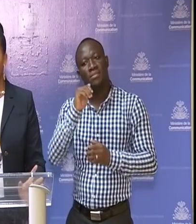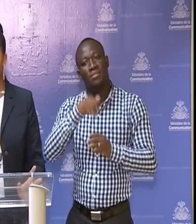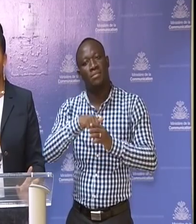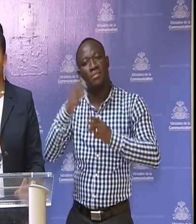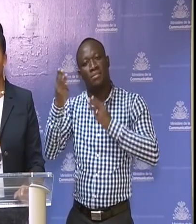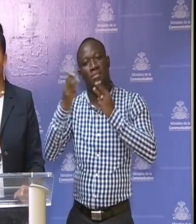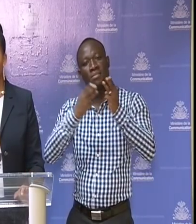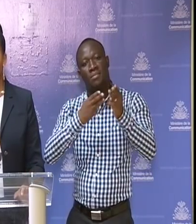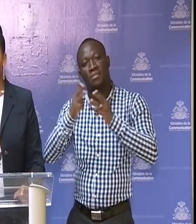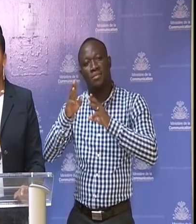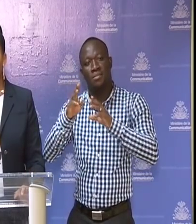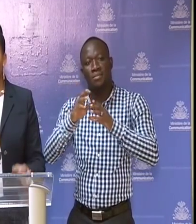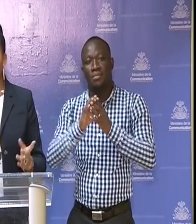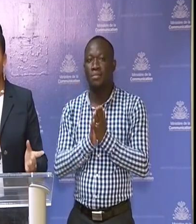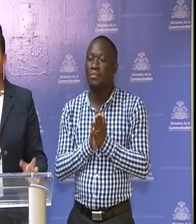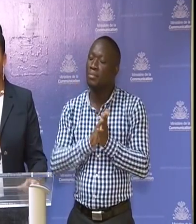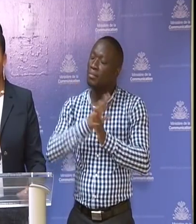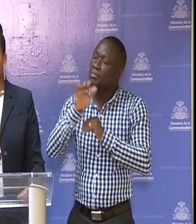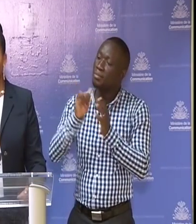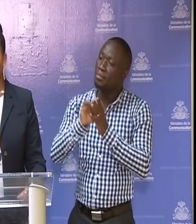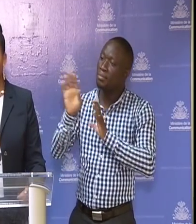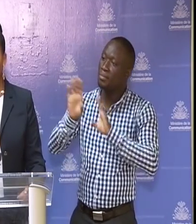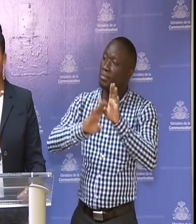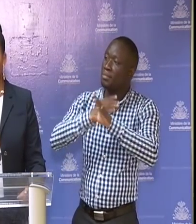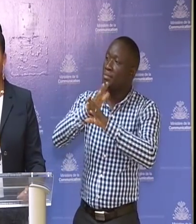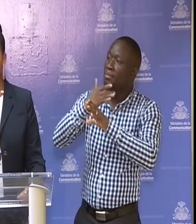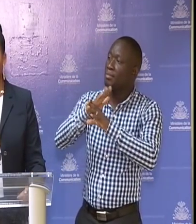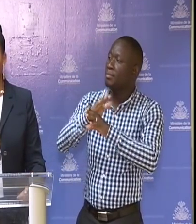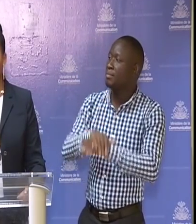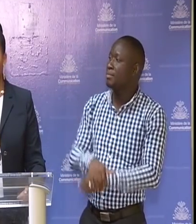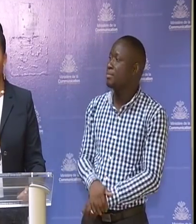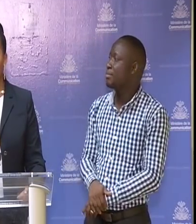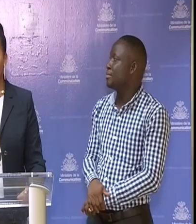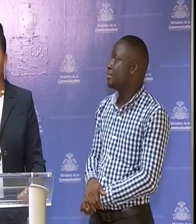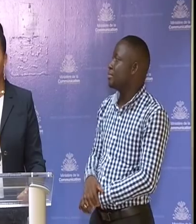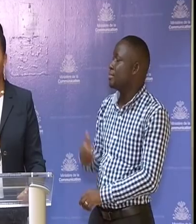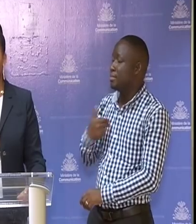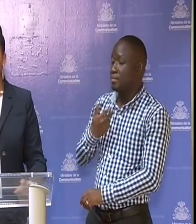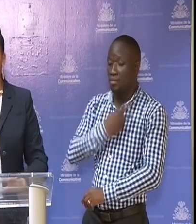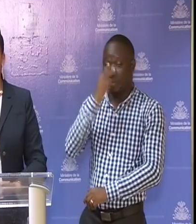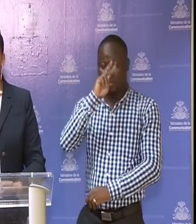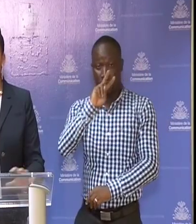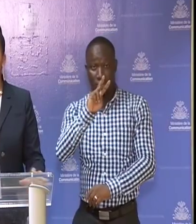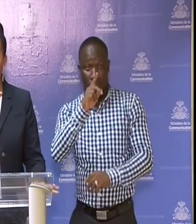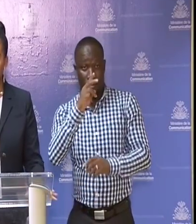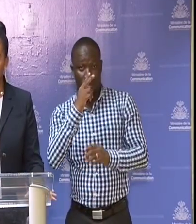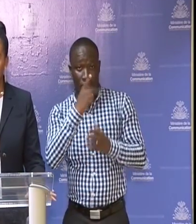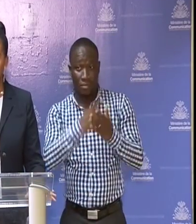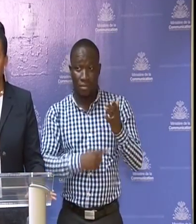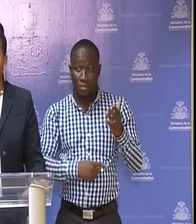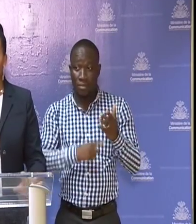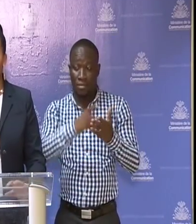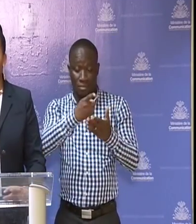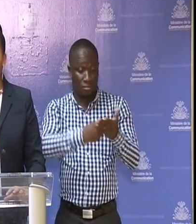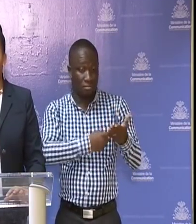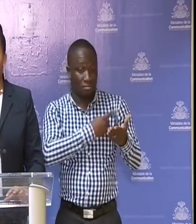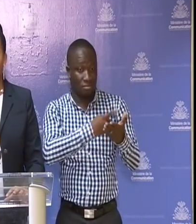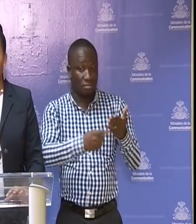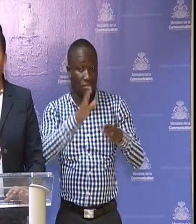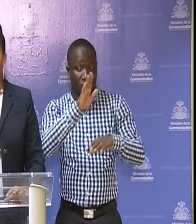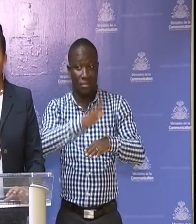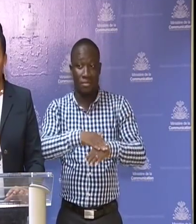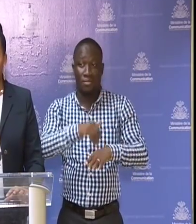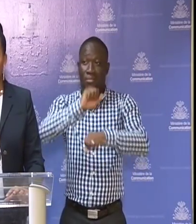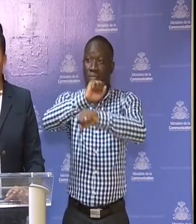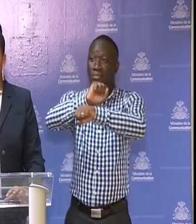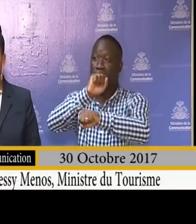ministère. On a fait le bilan aussi de tout ça qui était fait. Et nous garder pour nous voir qui ça qu'on est capable de corriger, sur qui ça qu'on est